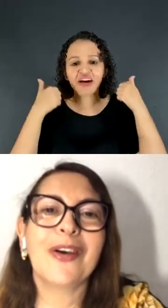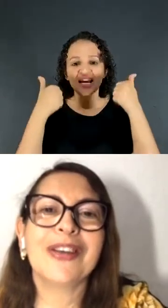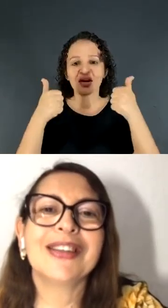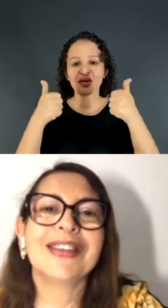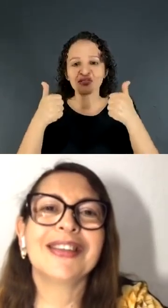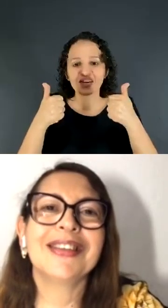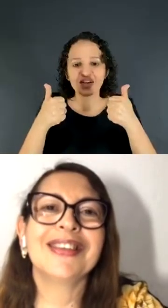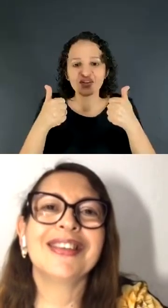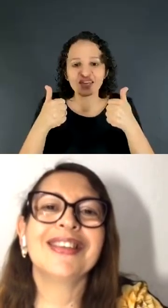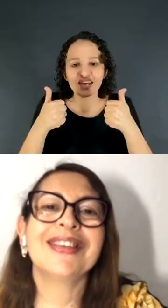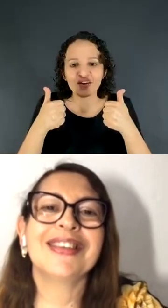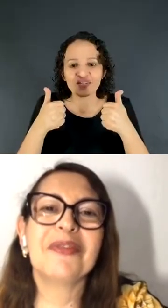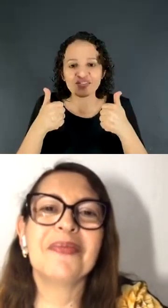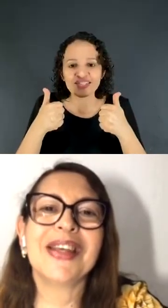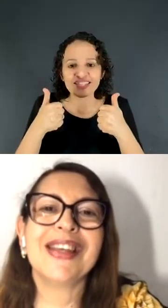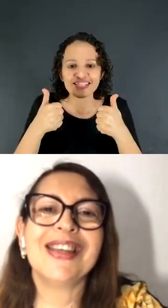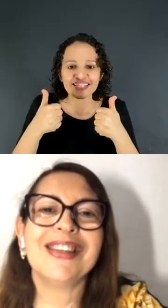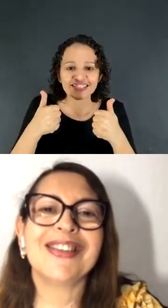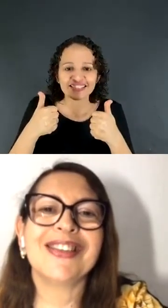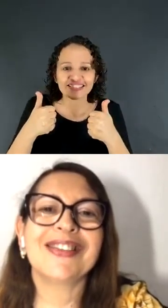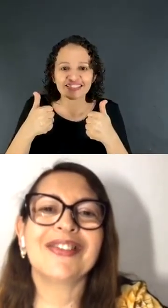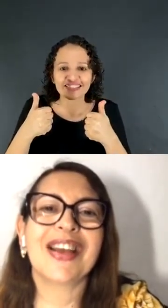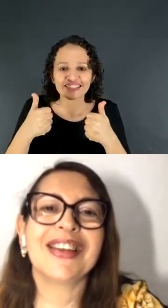segundinho. Valeu, fica com Ó, Deus.